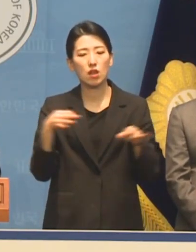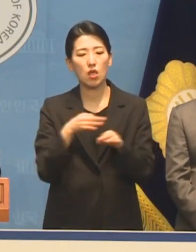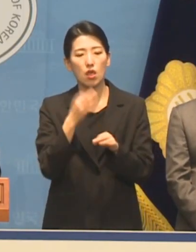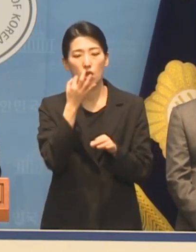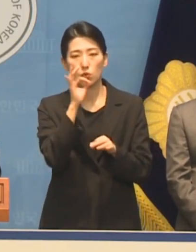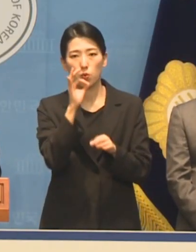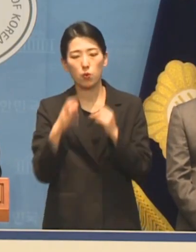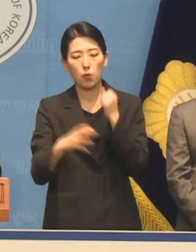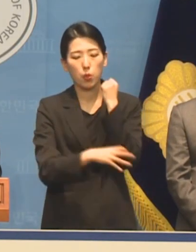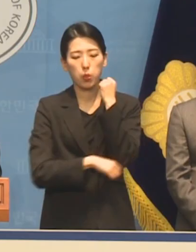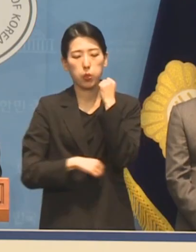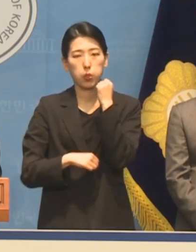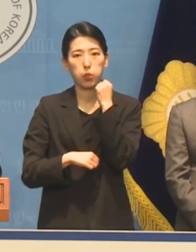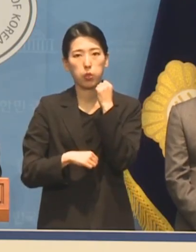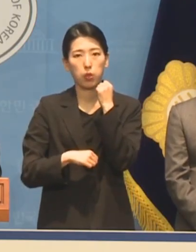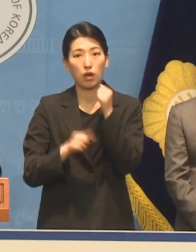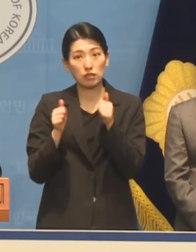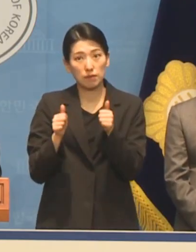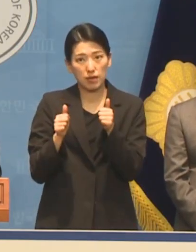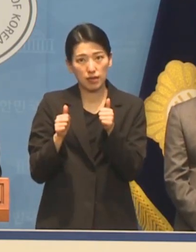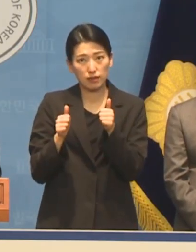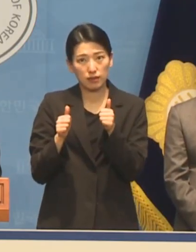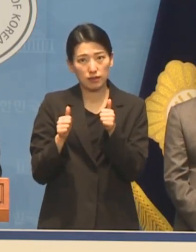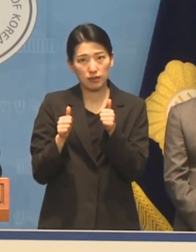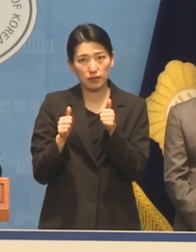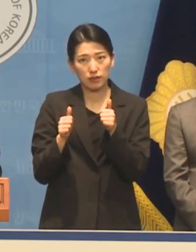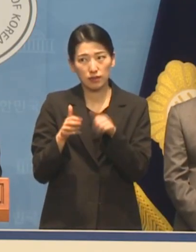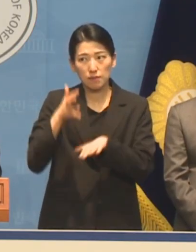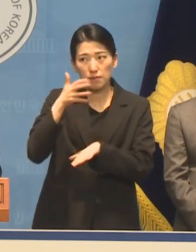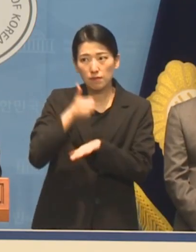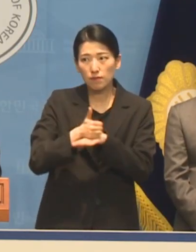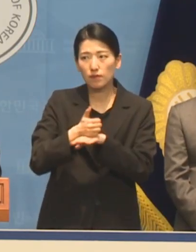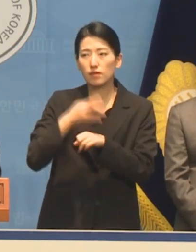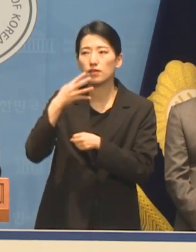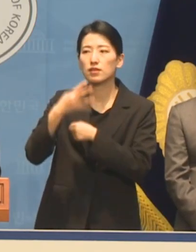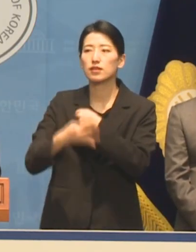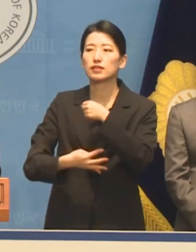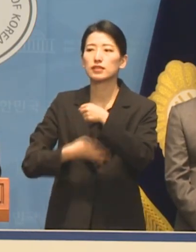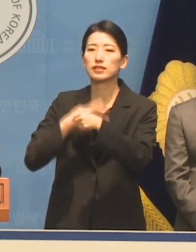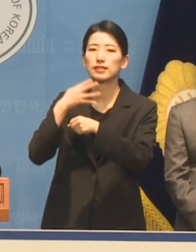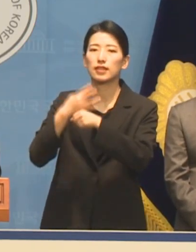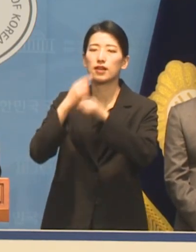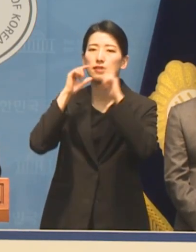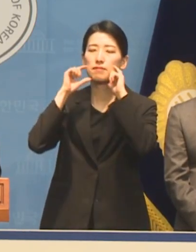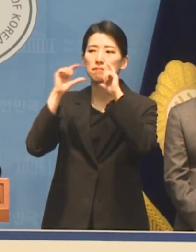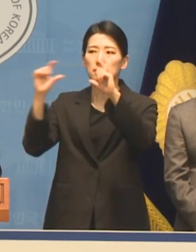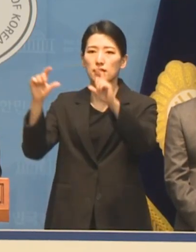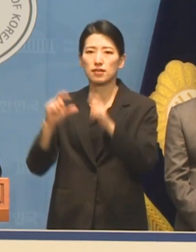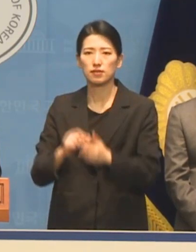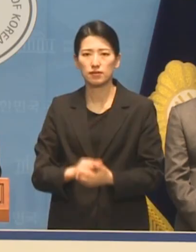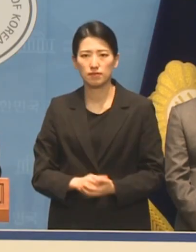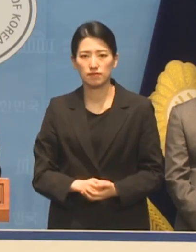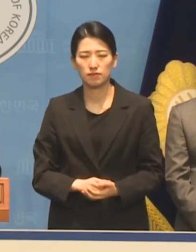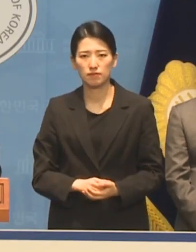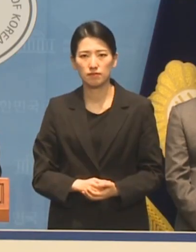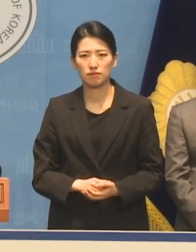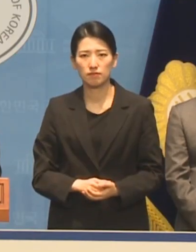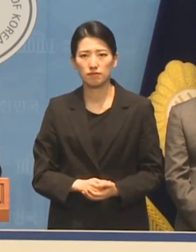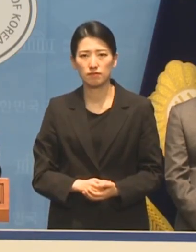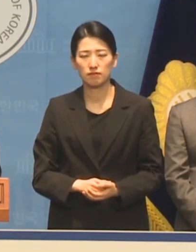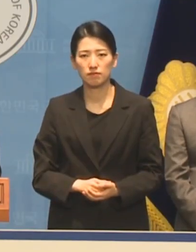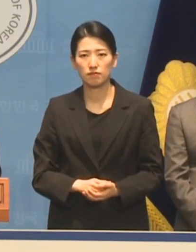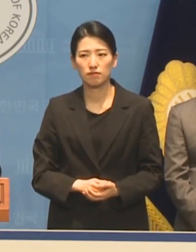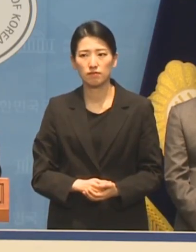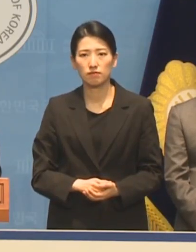관련한 사건에서 1심 재판부로부터 징역 4년을 선고받았습니다. 검찰은